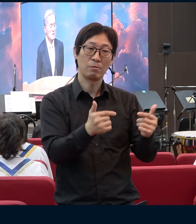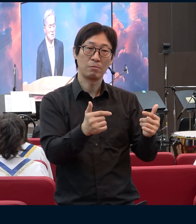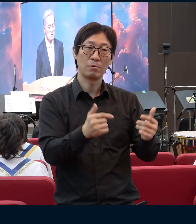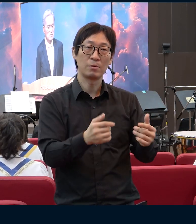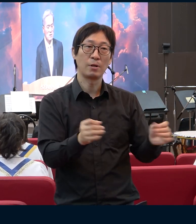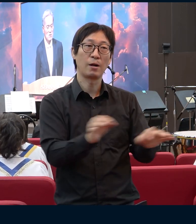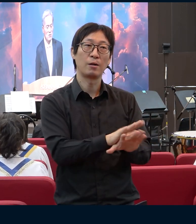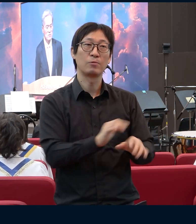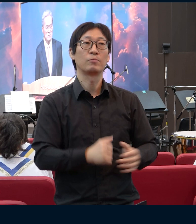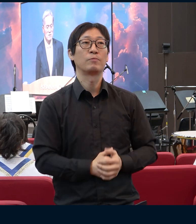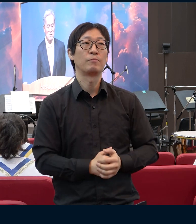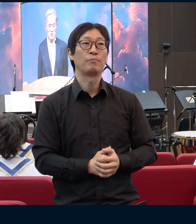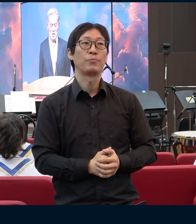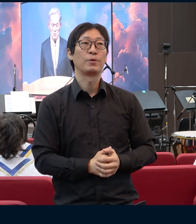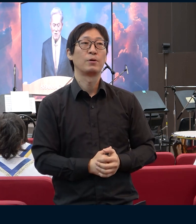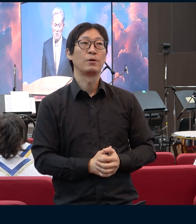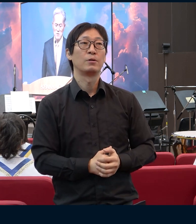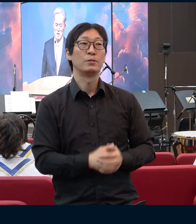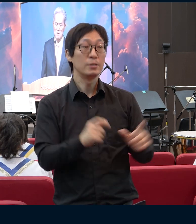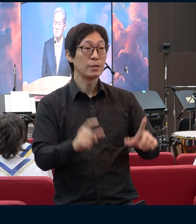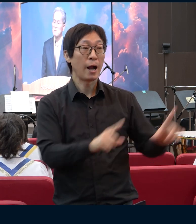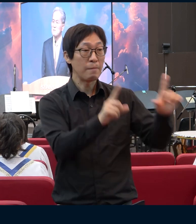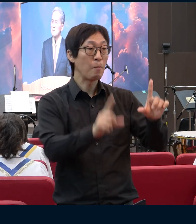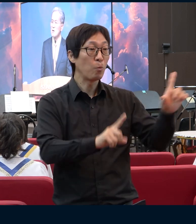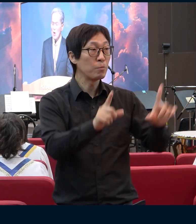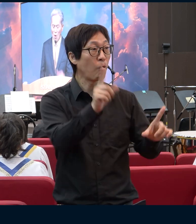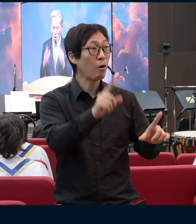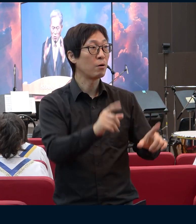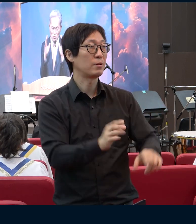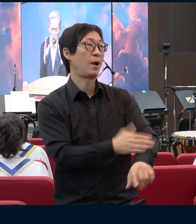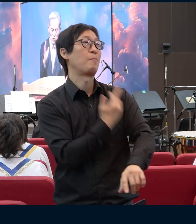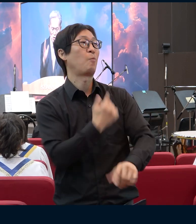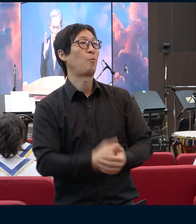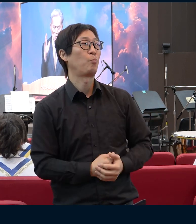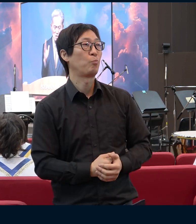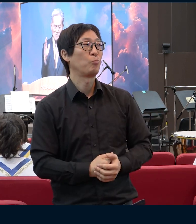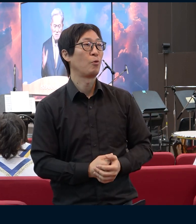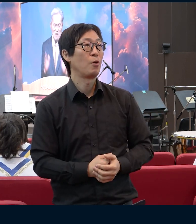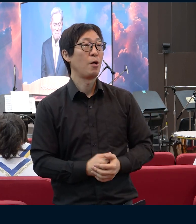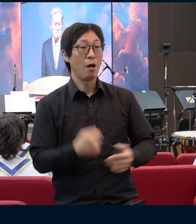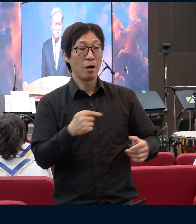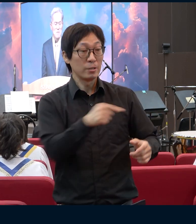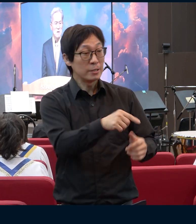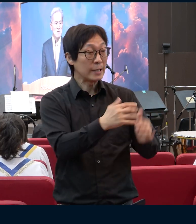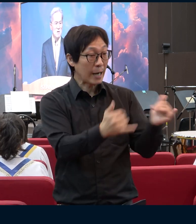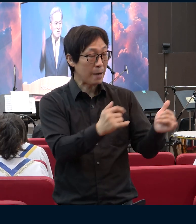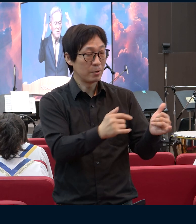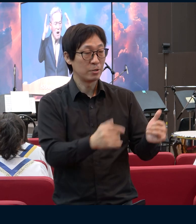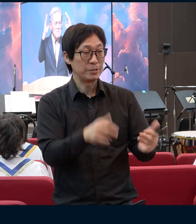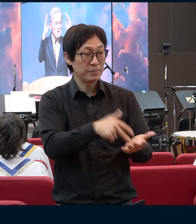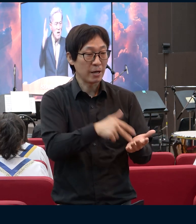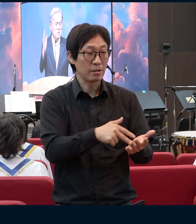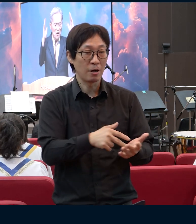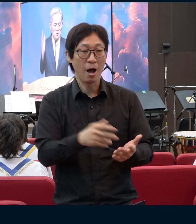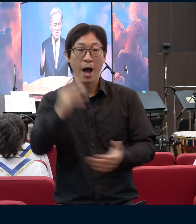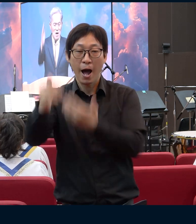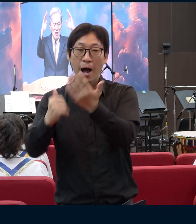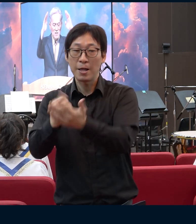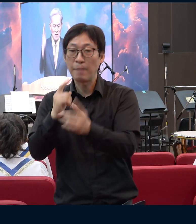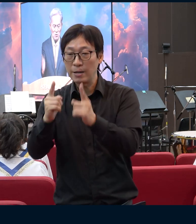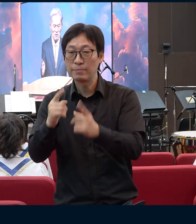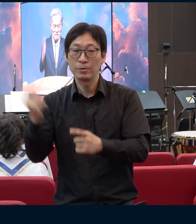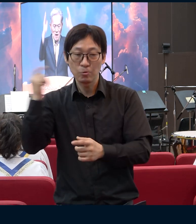없고. 여러분, 이거 잘못된 겁니다. 거룩을 위해서 포기했는데 그 삶의